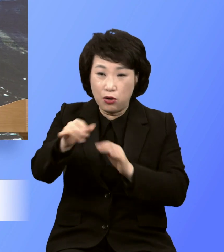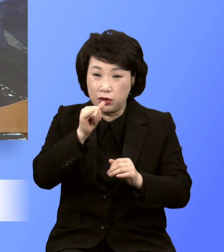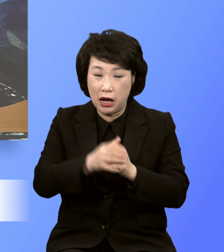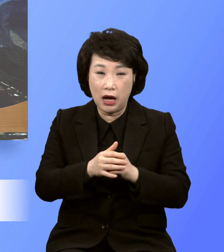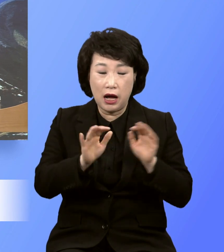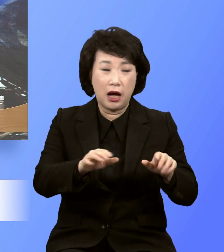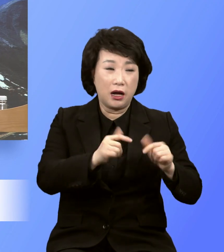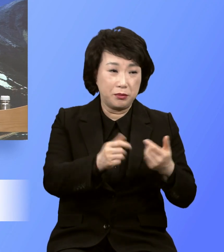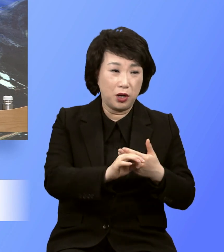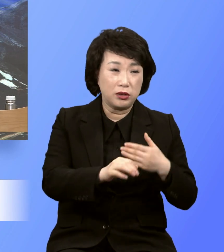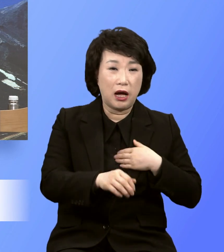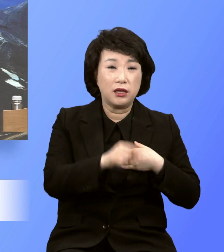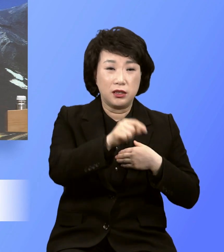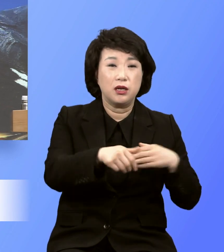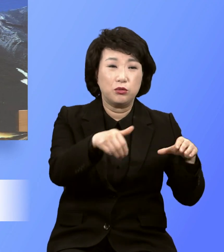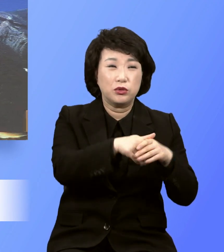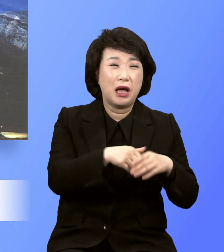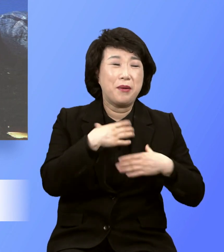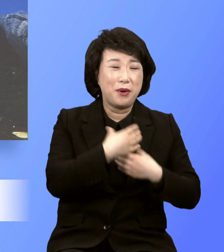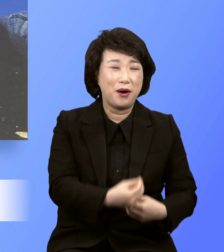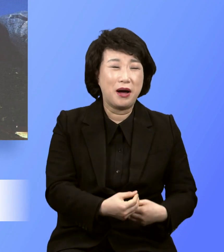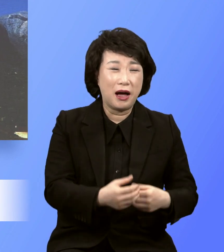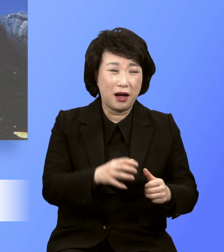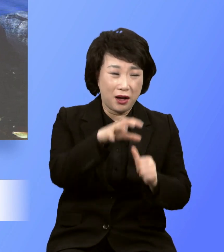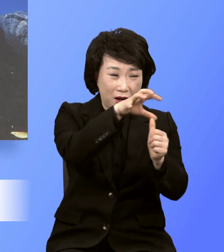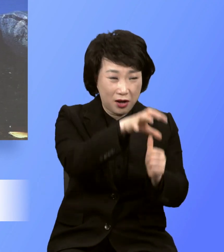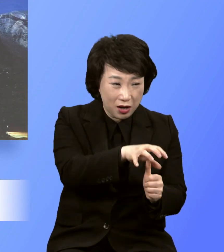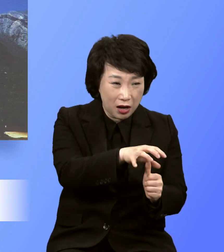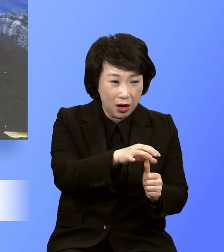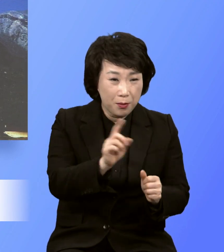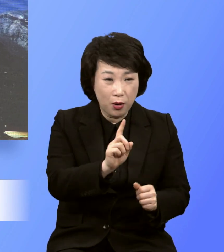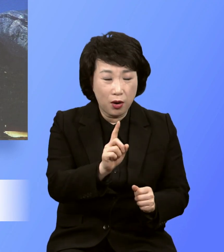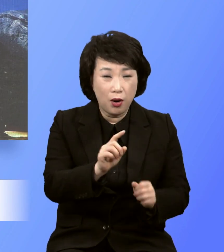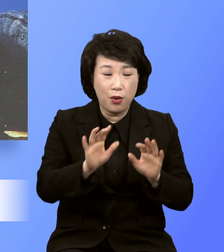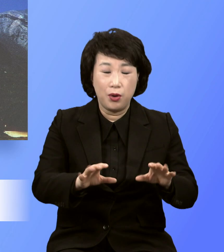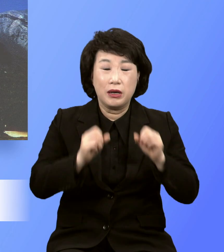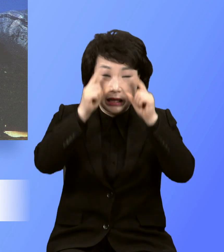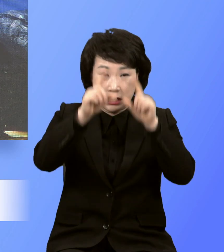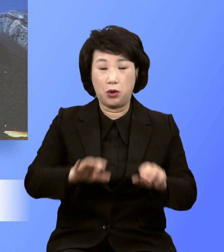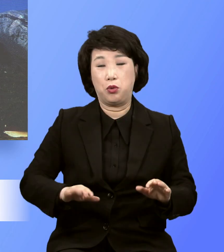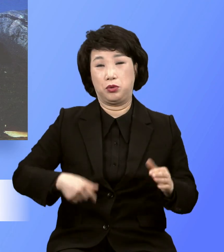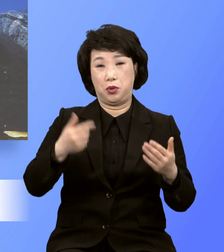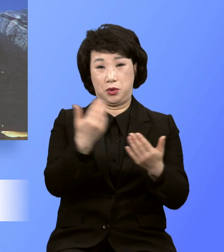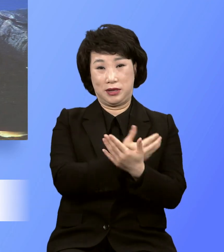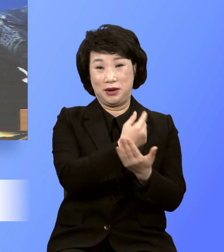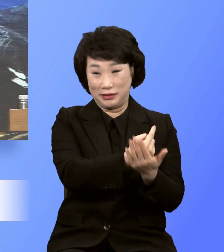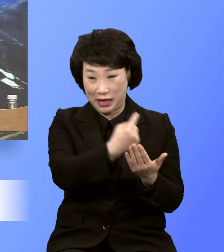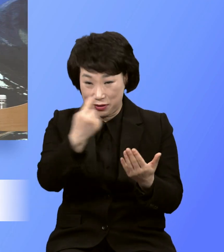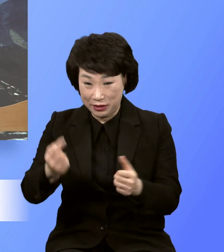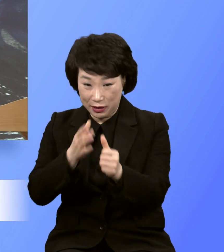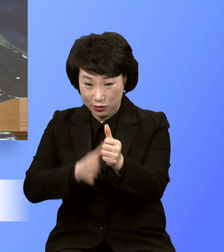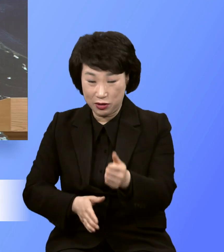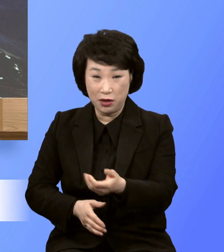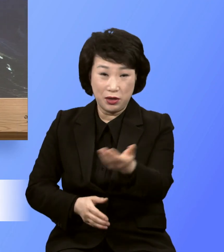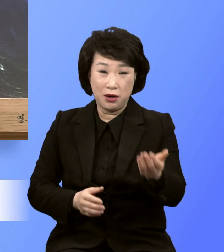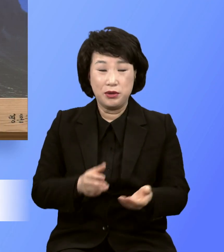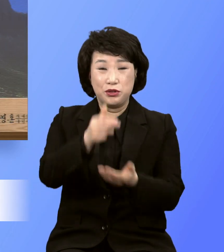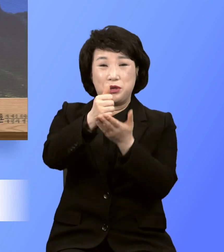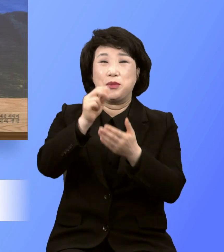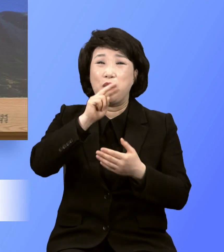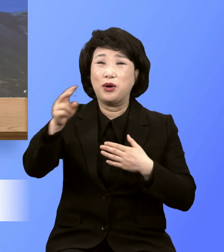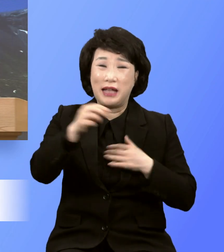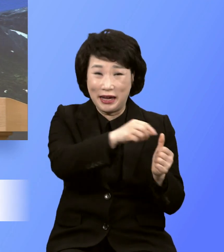안주하며 거기 장악 땅에 잡혀 있는지 깨닫고 오늘 회개하고 나와라 이 말입니다. 주여 나를